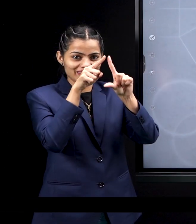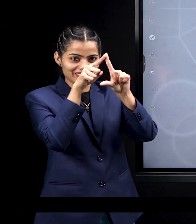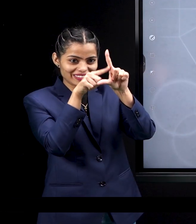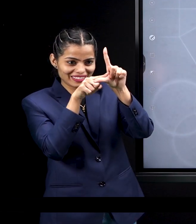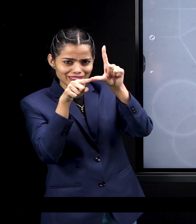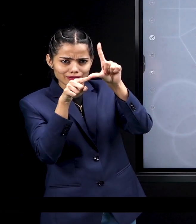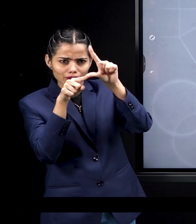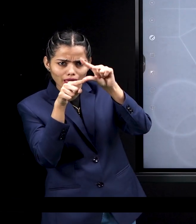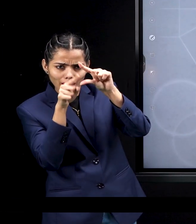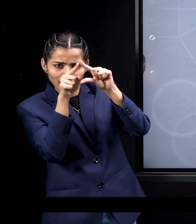இணைக்கோடுகள்,